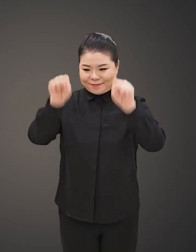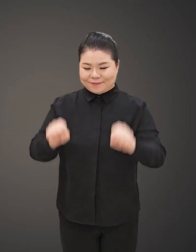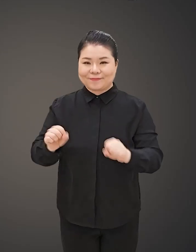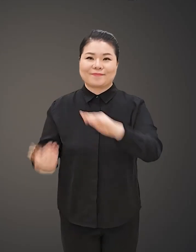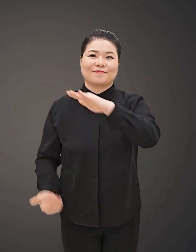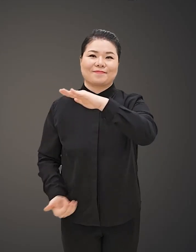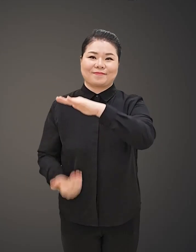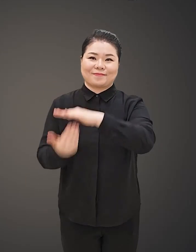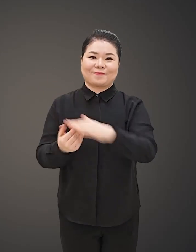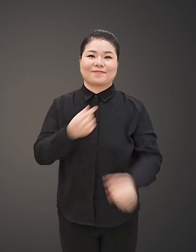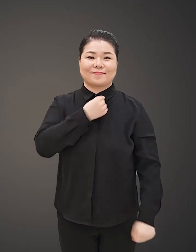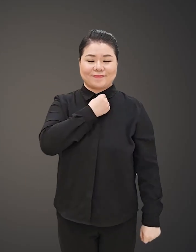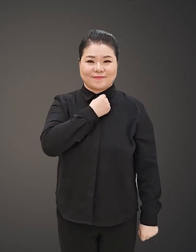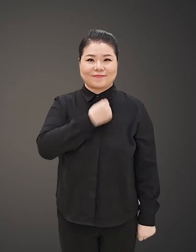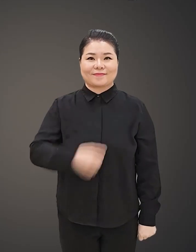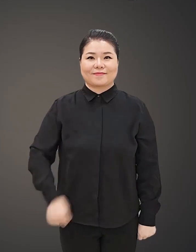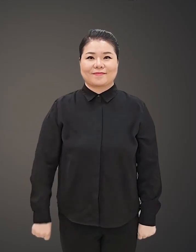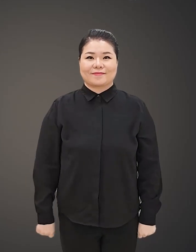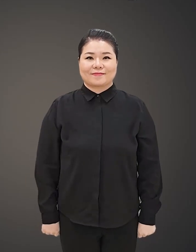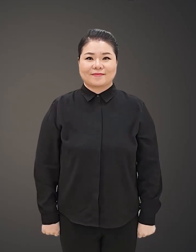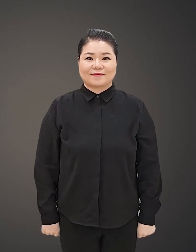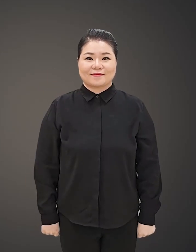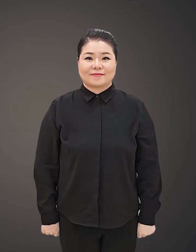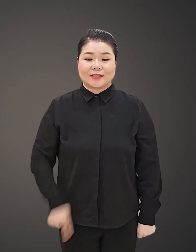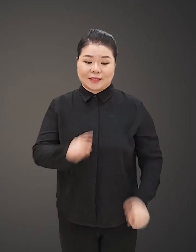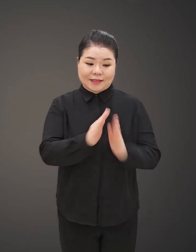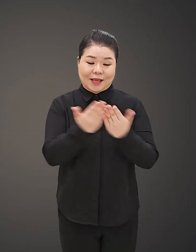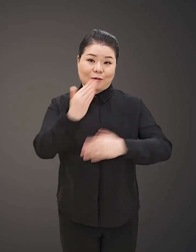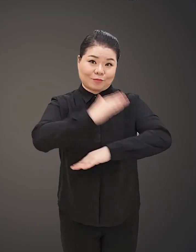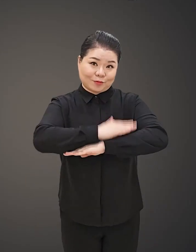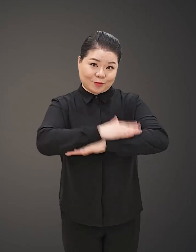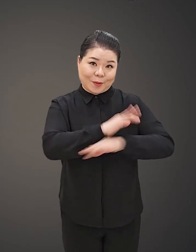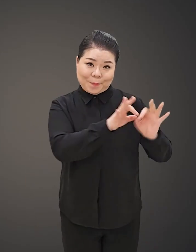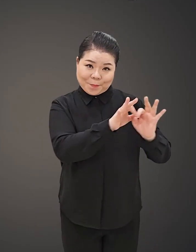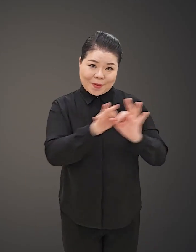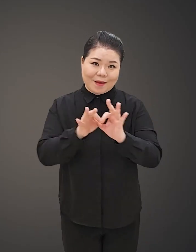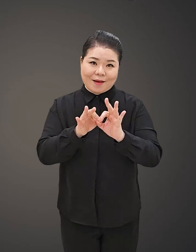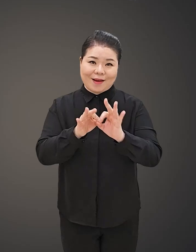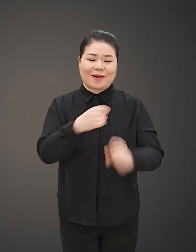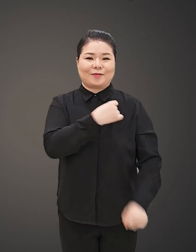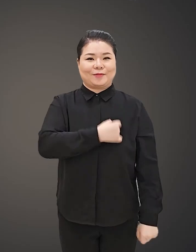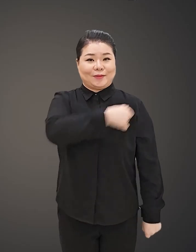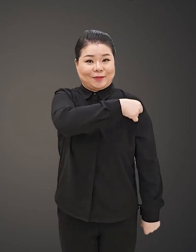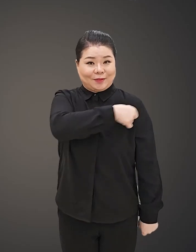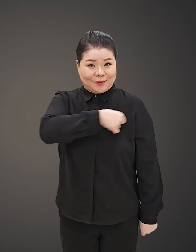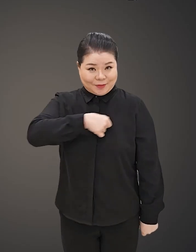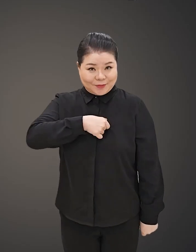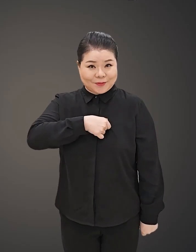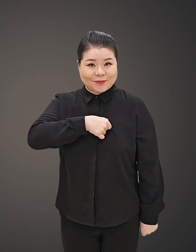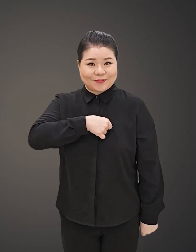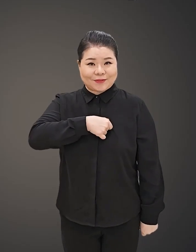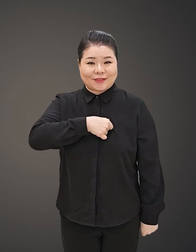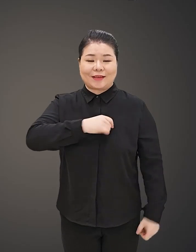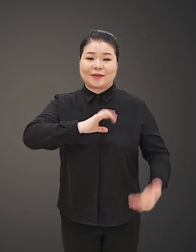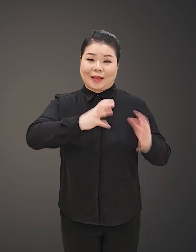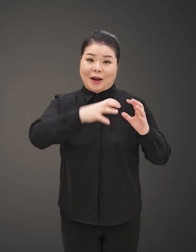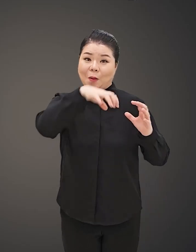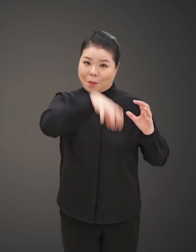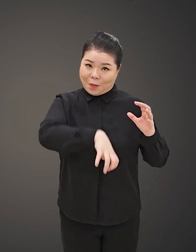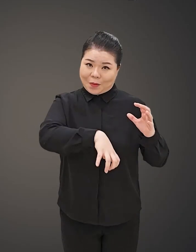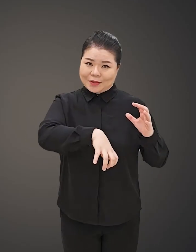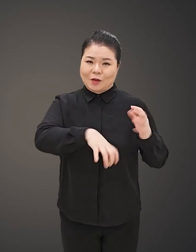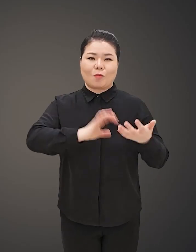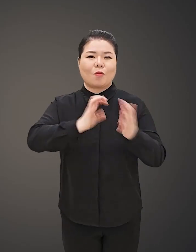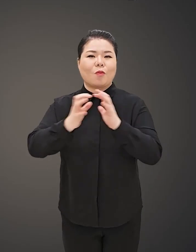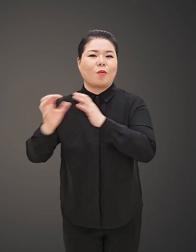데 촉매제로 작용하길 바랍니다. 보살핌의 경제학. 이 책을 출간함으로써